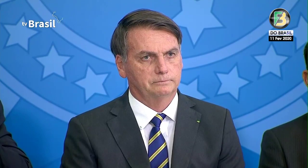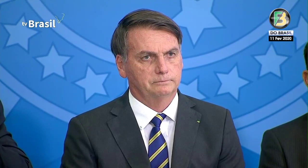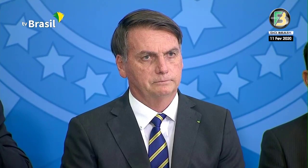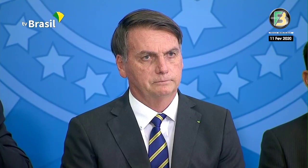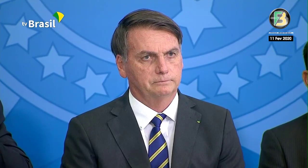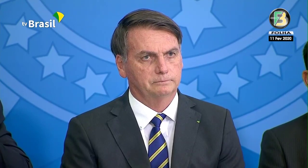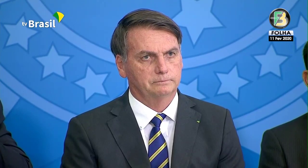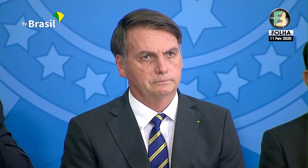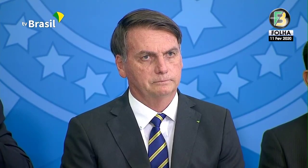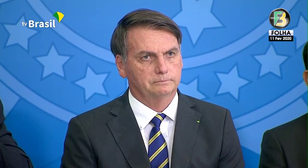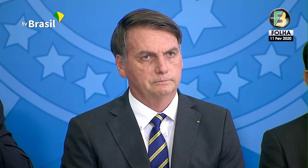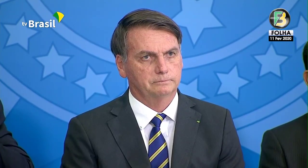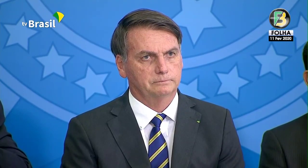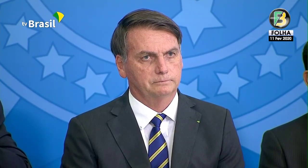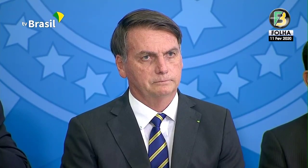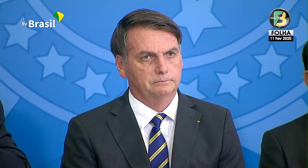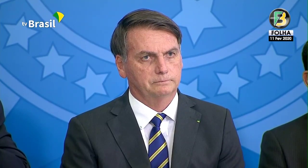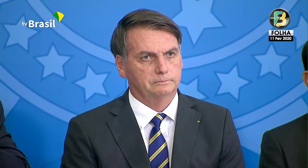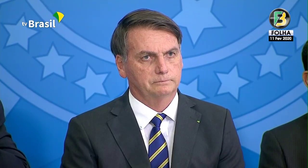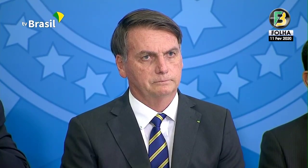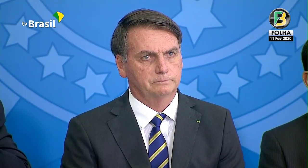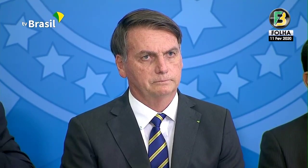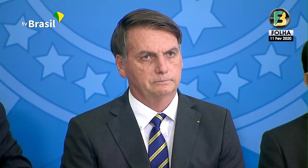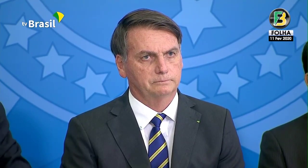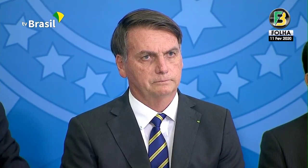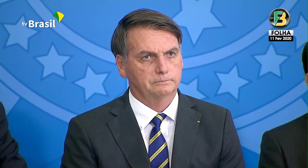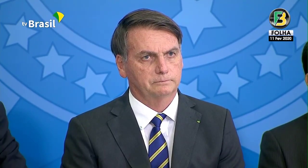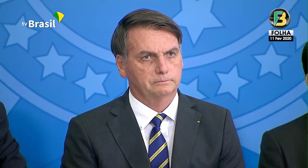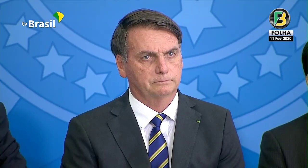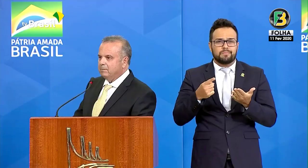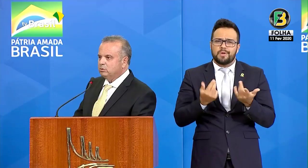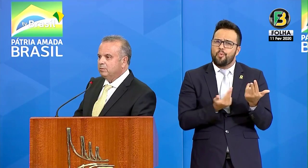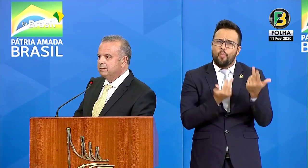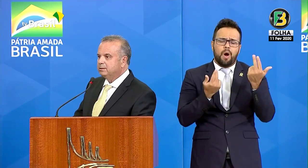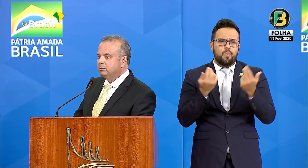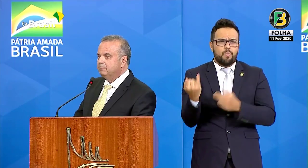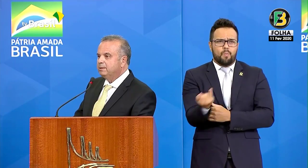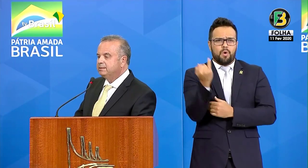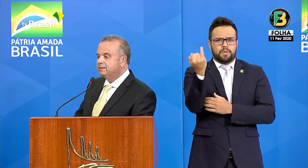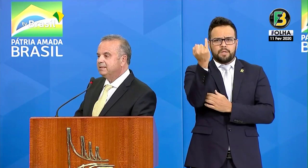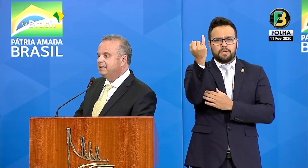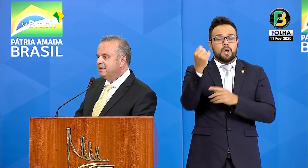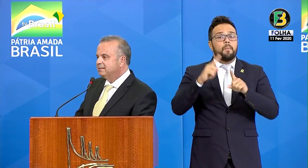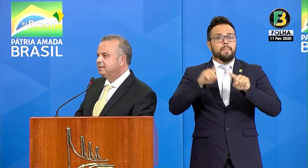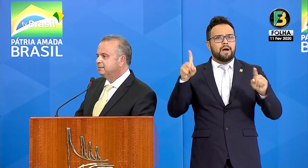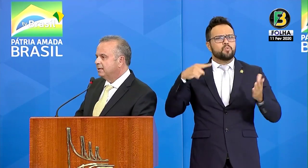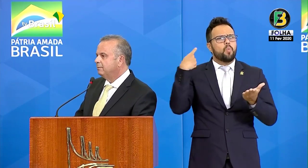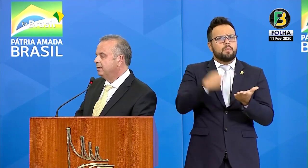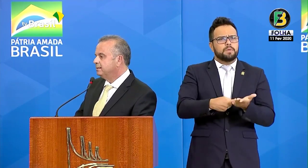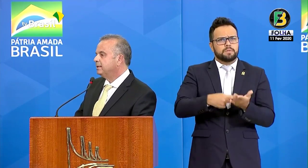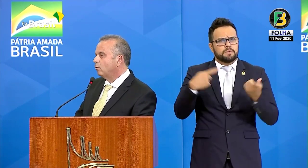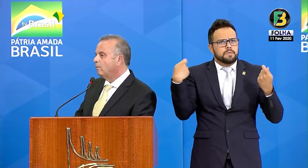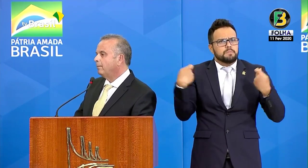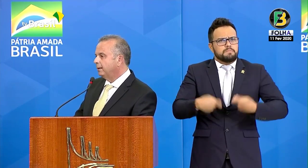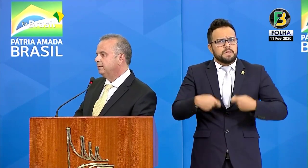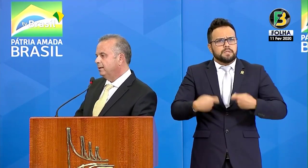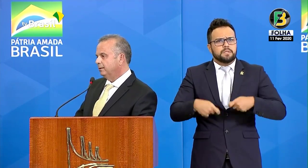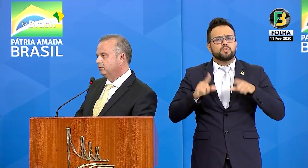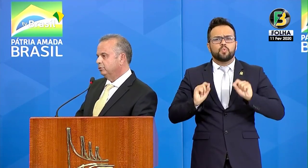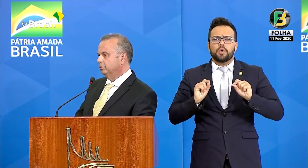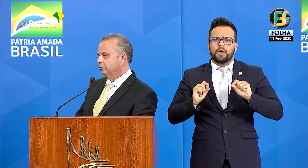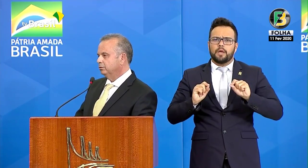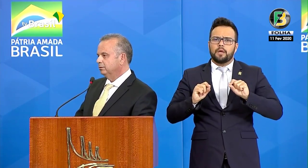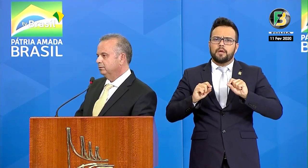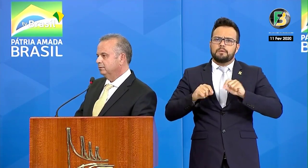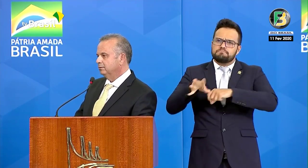convoca, uma missão igualmente importante, mas uma missão que precisa necessariamente ser